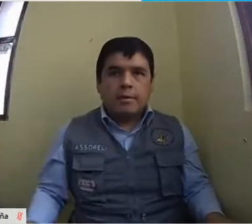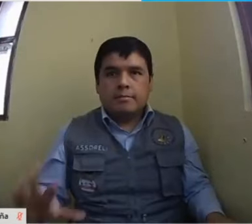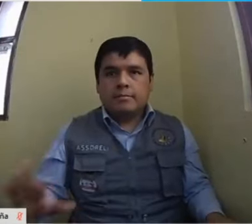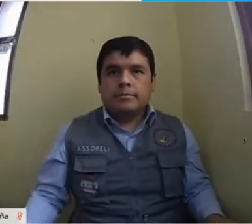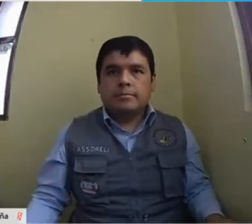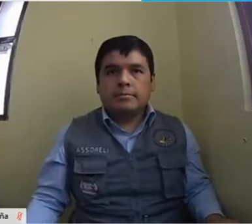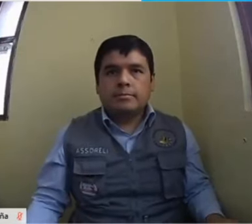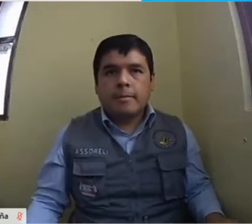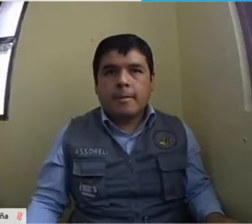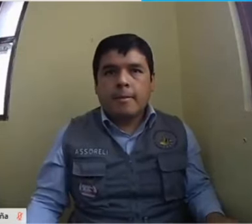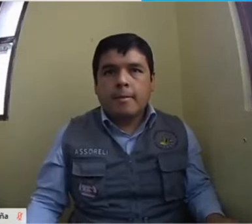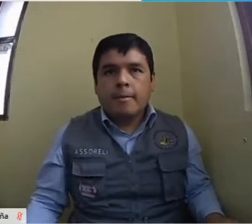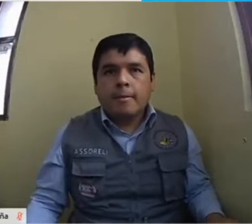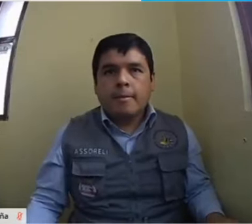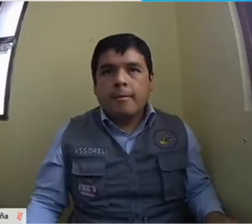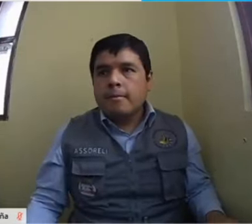Vamos a continuar.